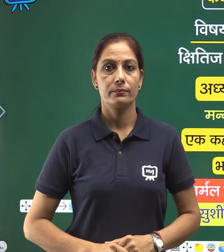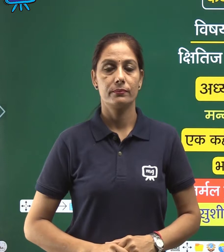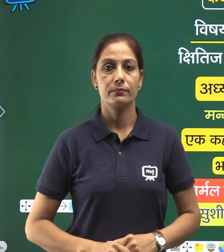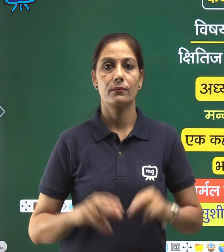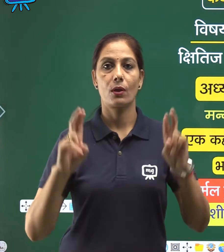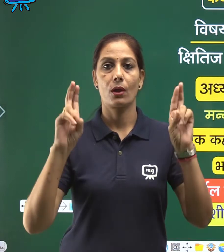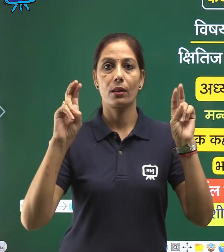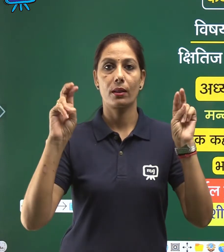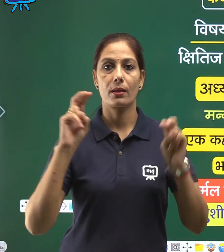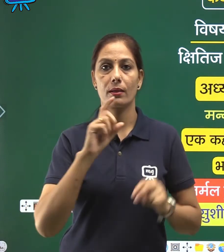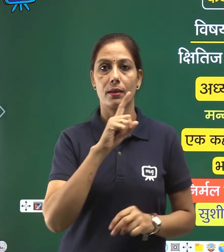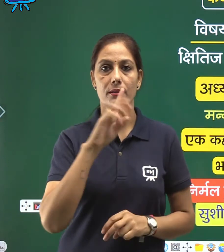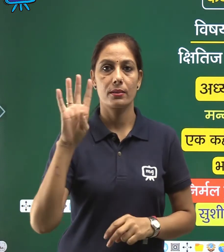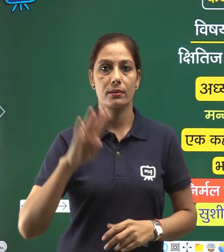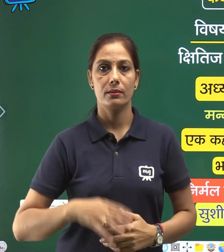अध्याय 14 का